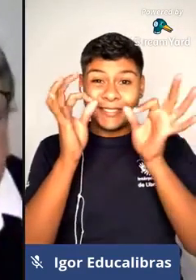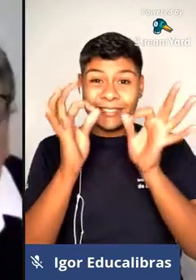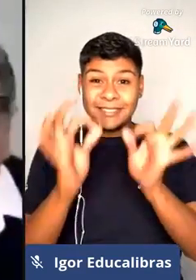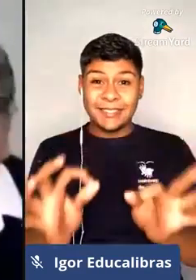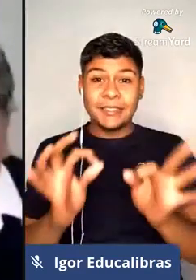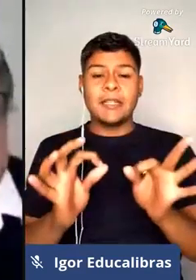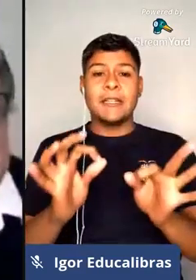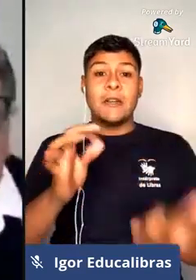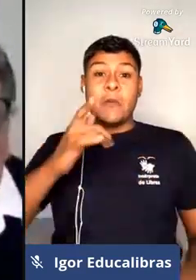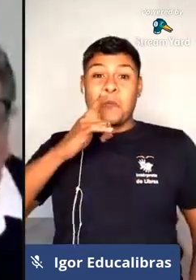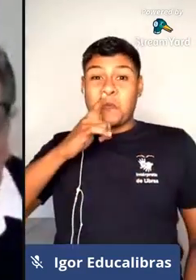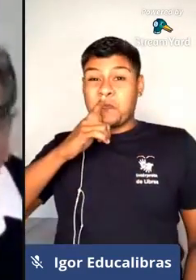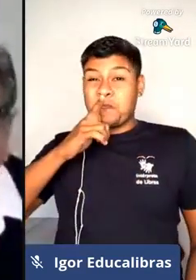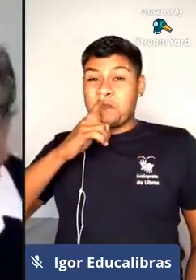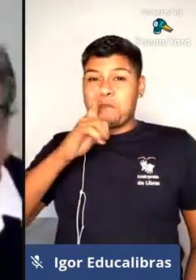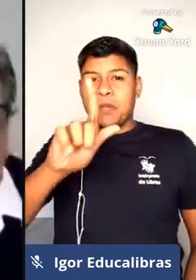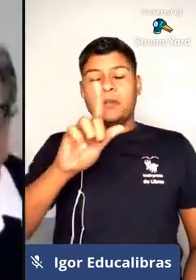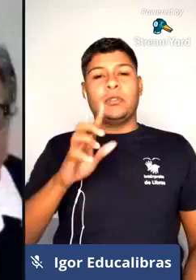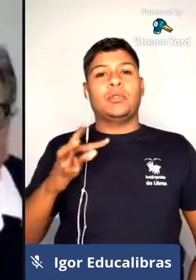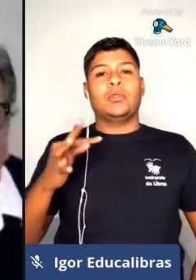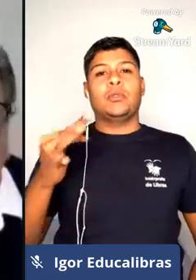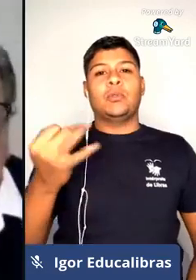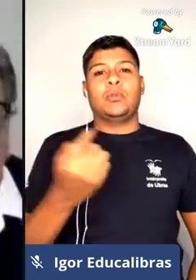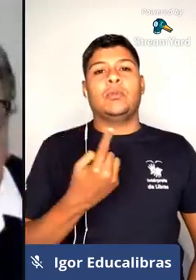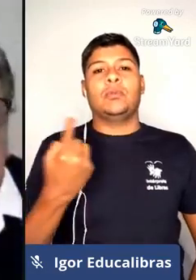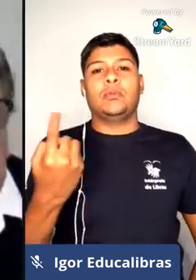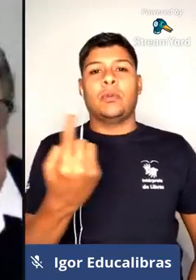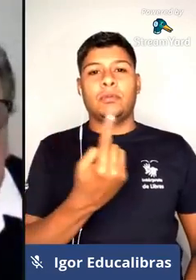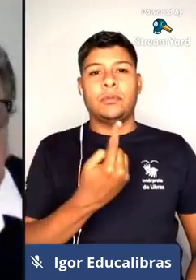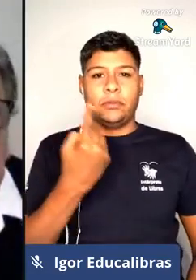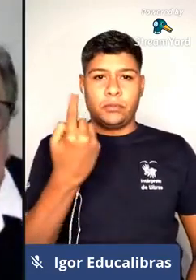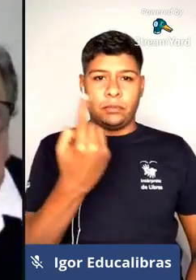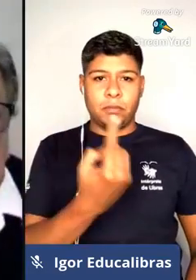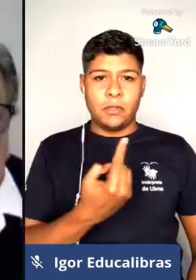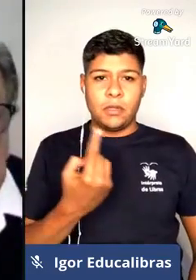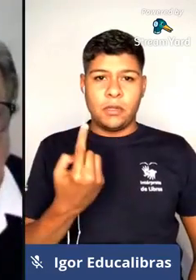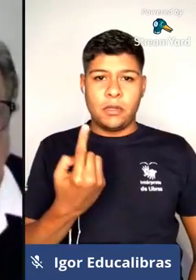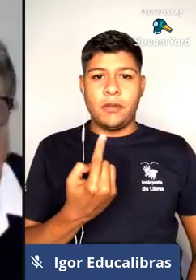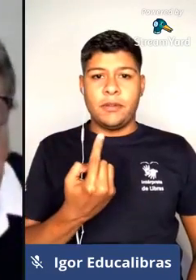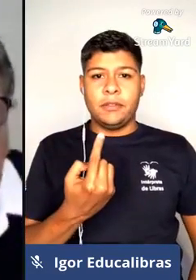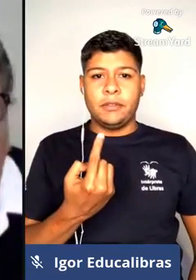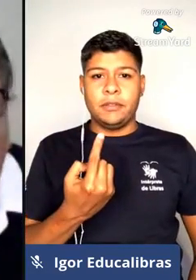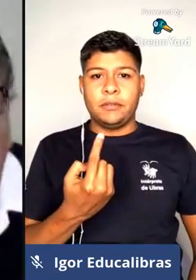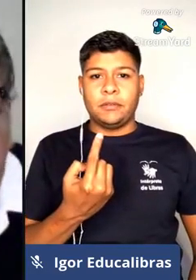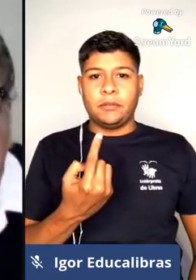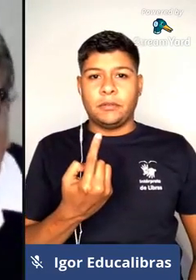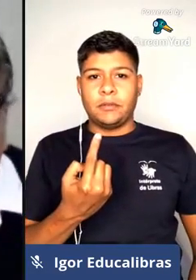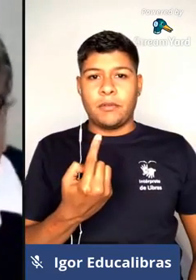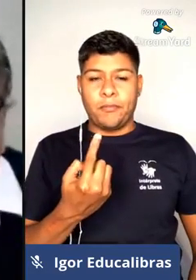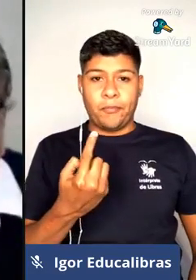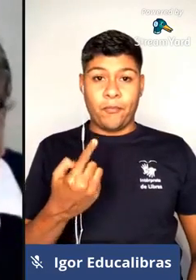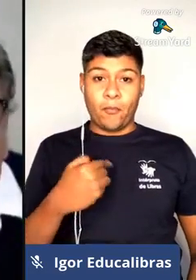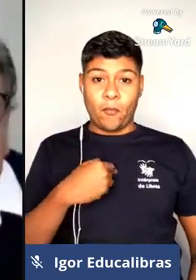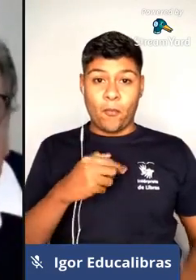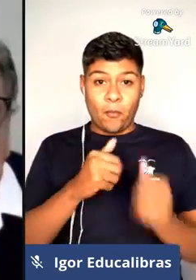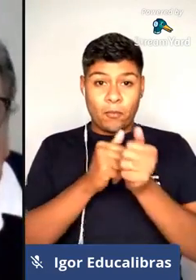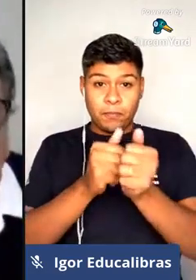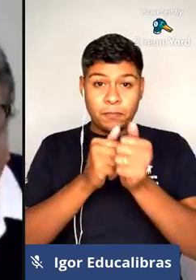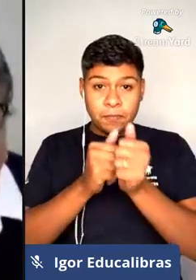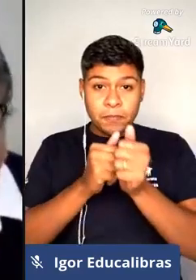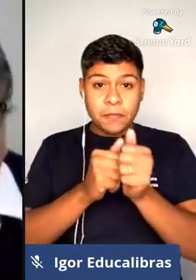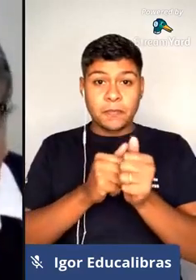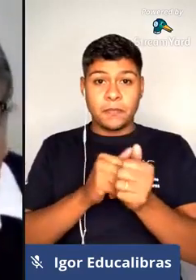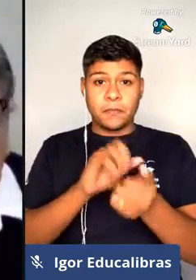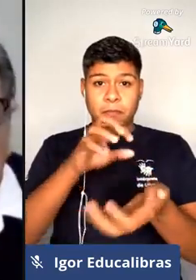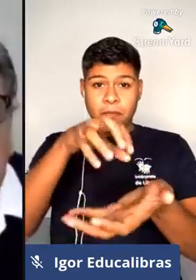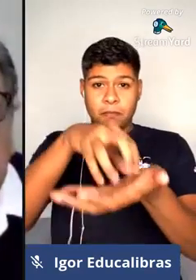uma vitória de todos nós. O segmento, eu acho que não sabe disso, mas como eu acompanho, é a minha área, eu